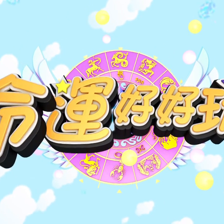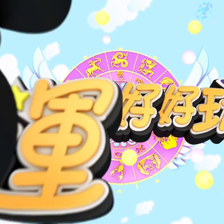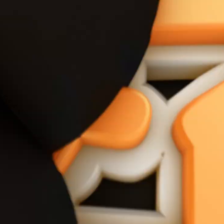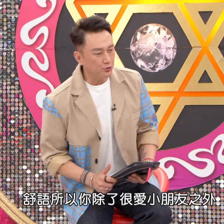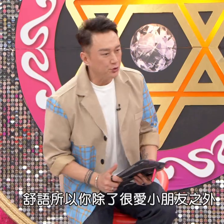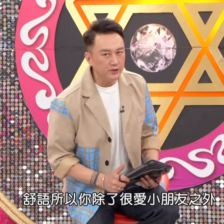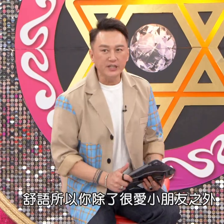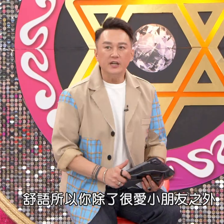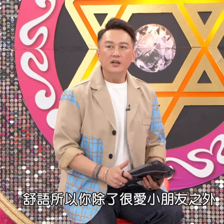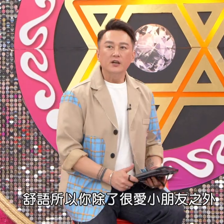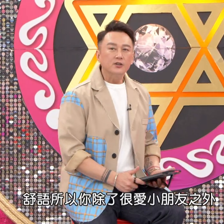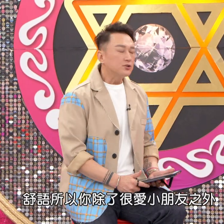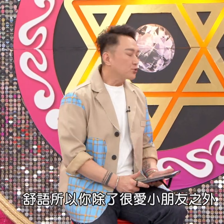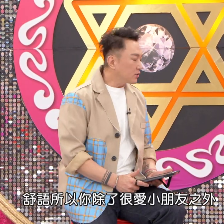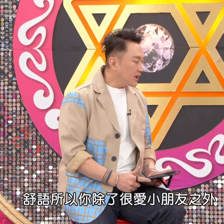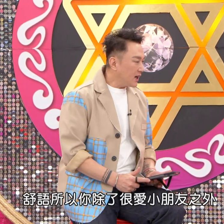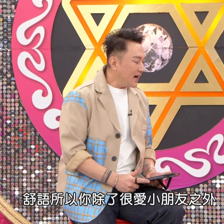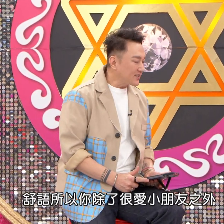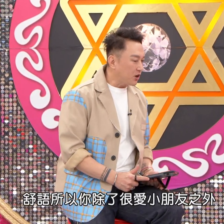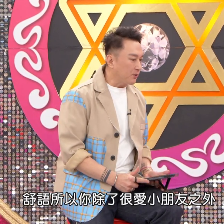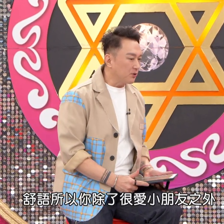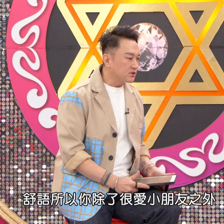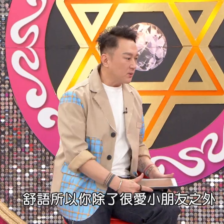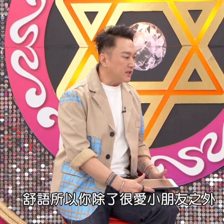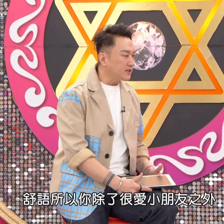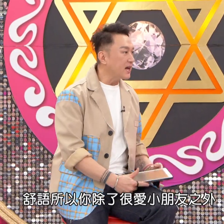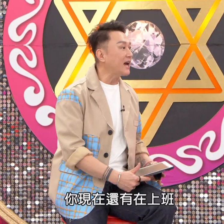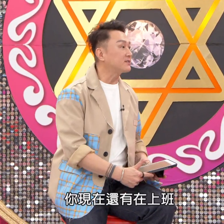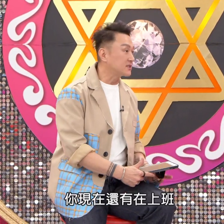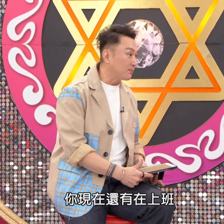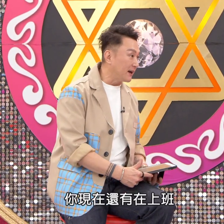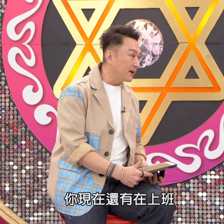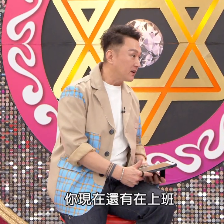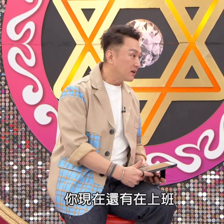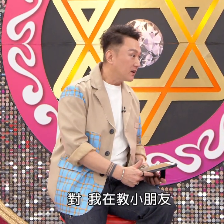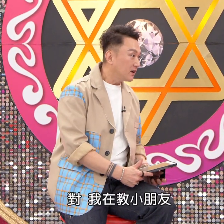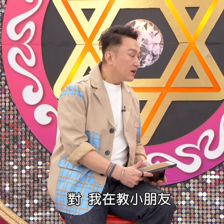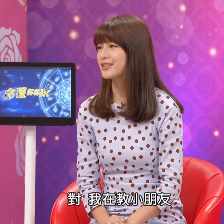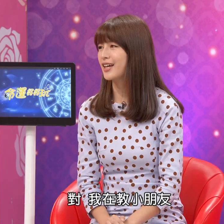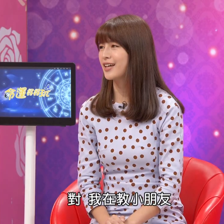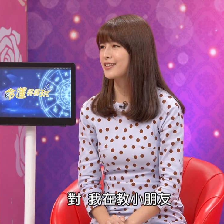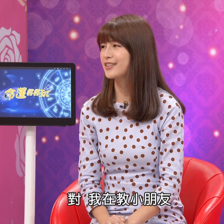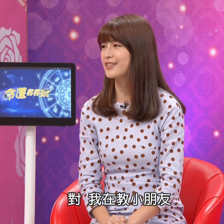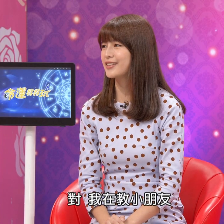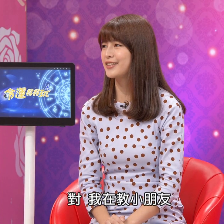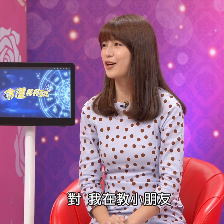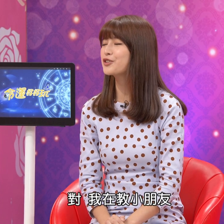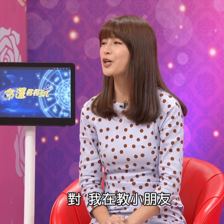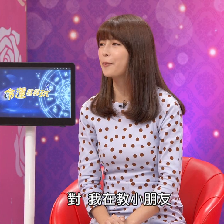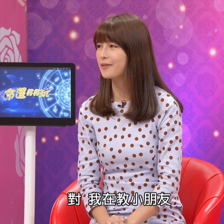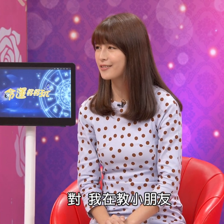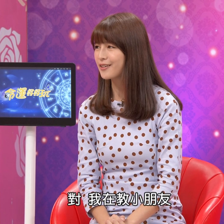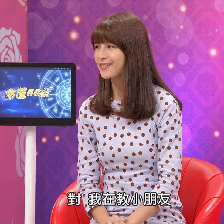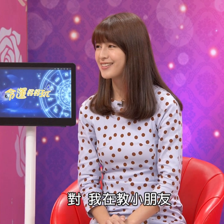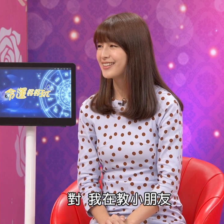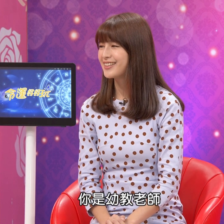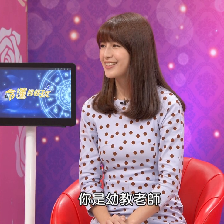主持人主持了很愛小朋友之外妳現在還有在上班對 我在教小朋友妳是幼教